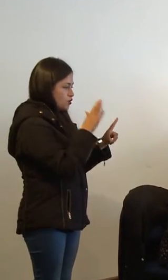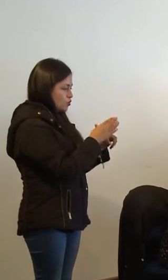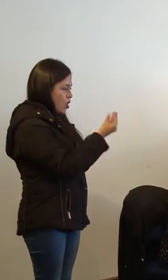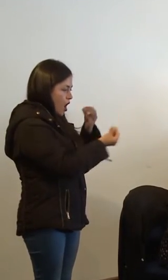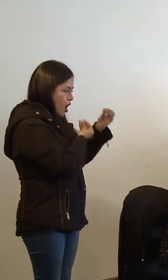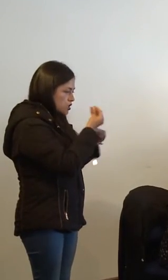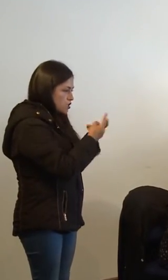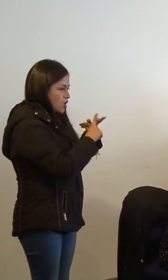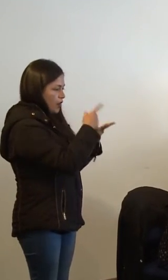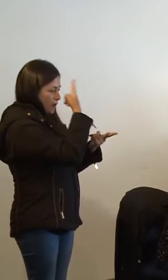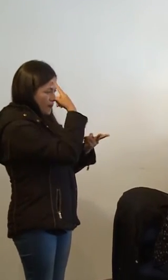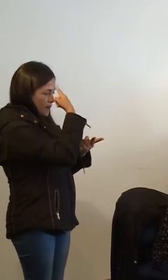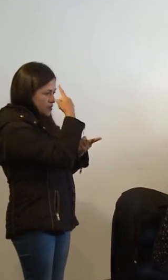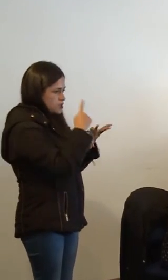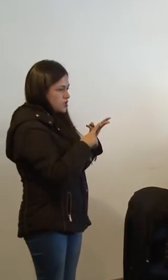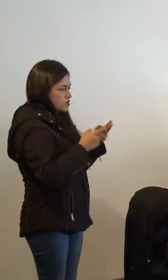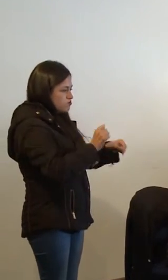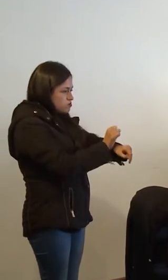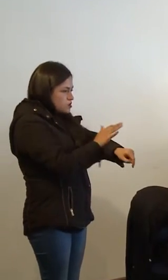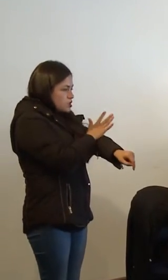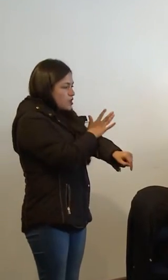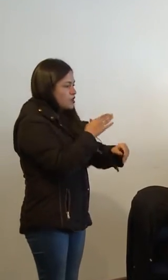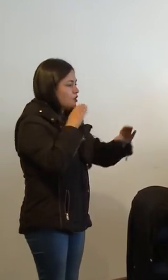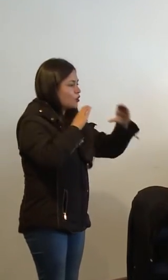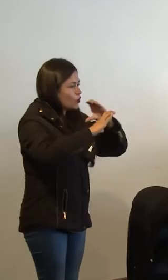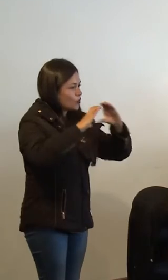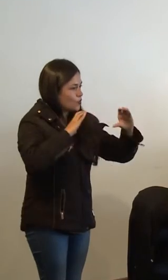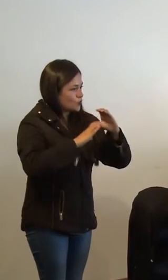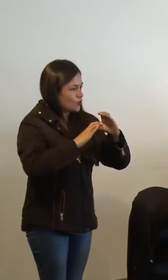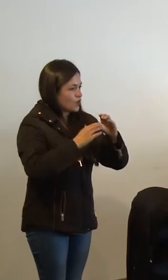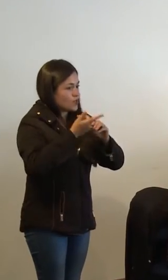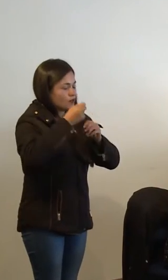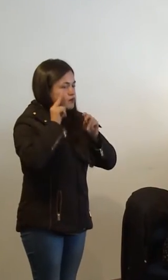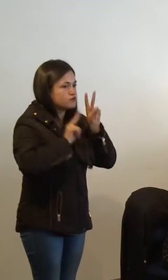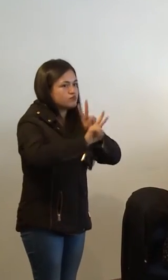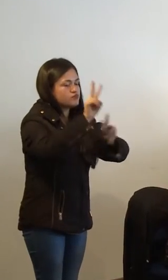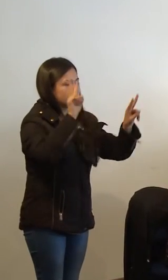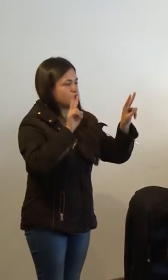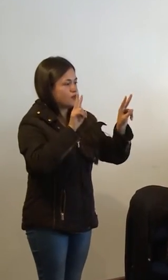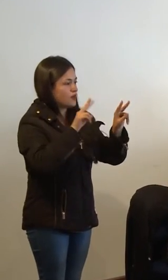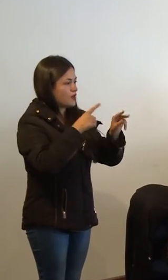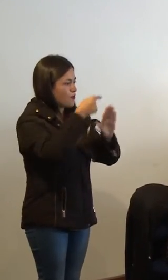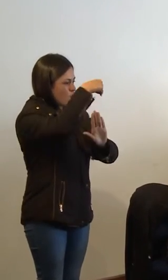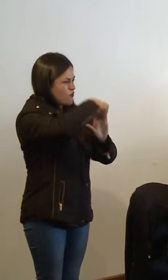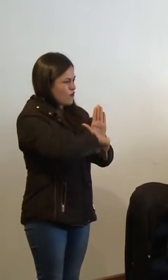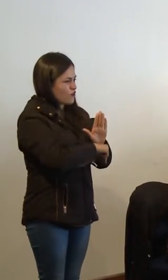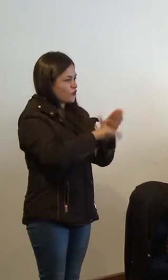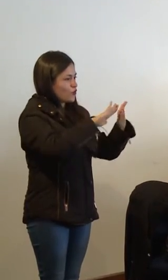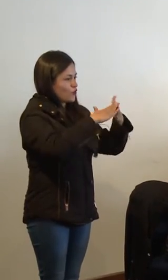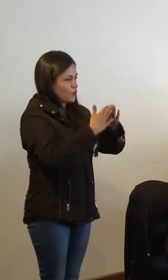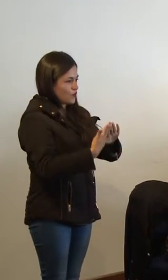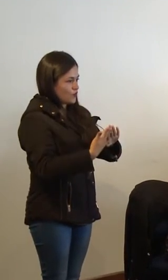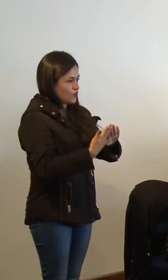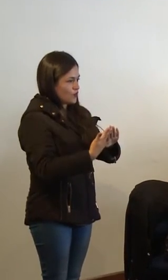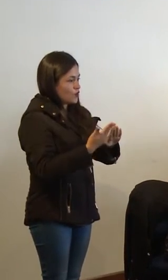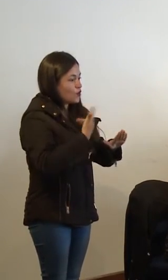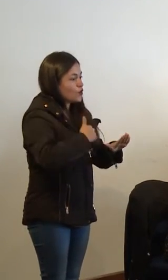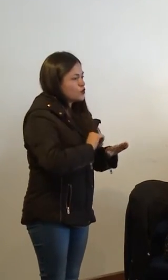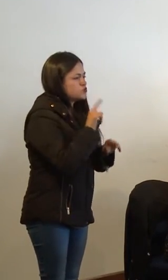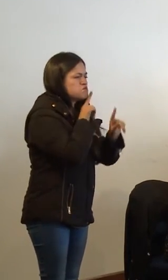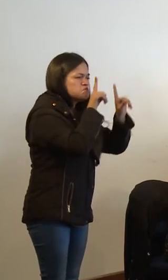hacer, pensar, sentir, comunicar y avizorar, profundamente comunitario,